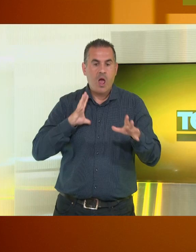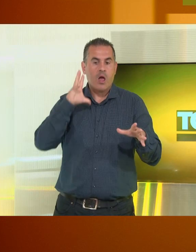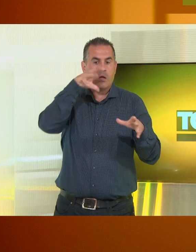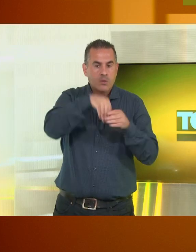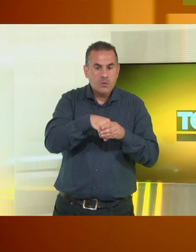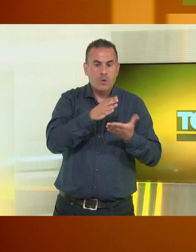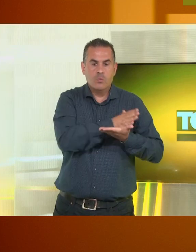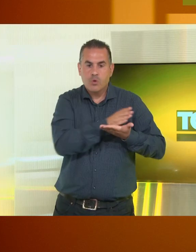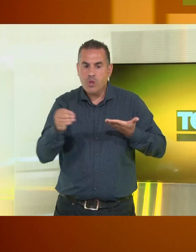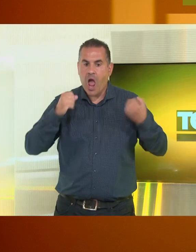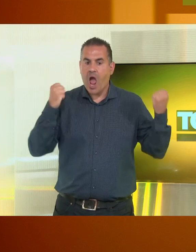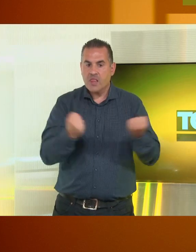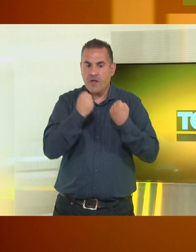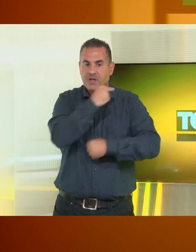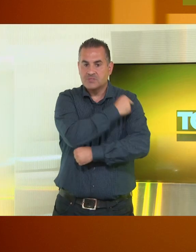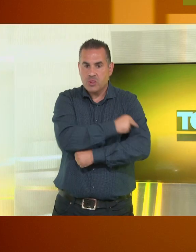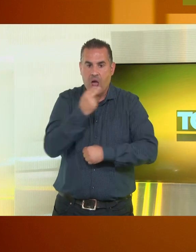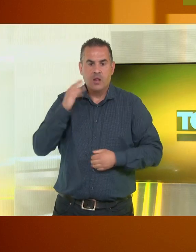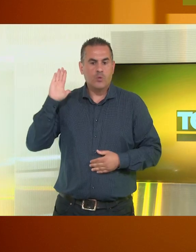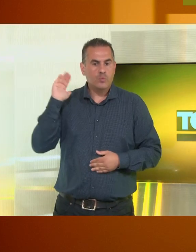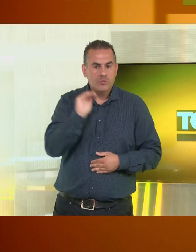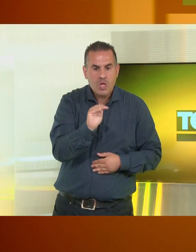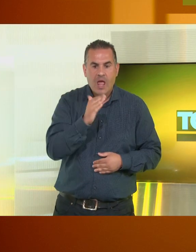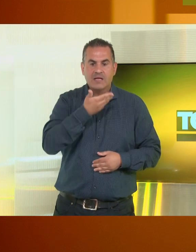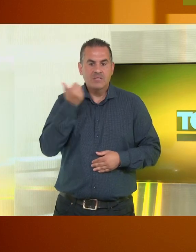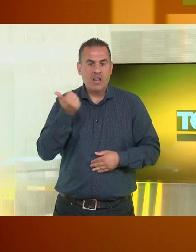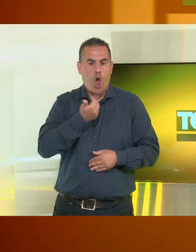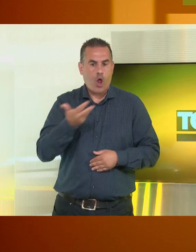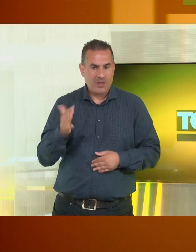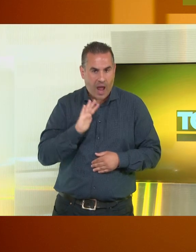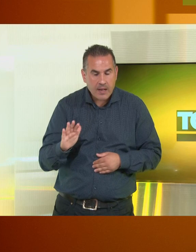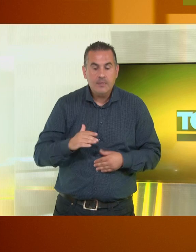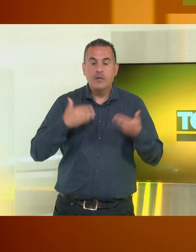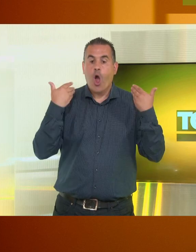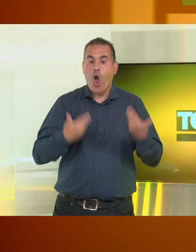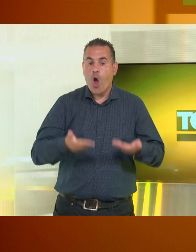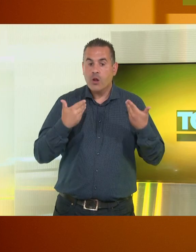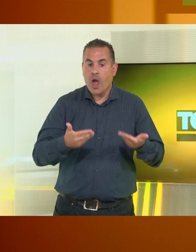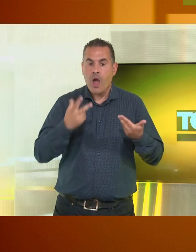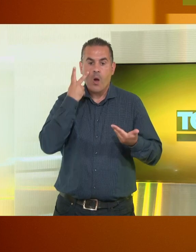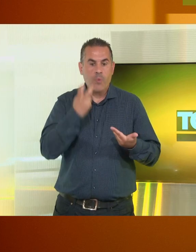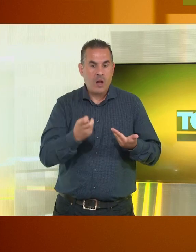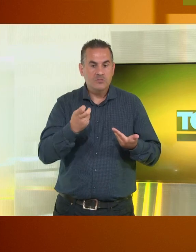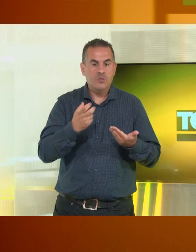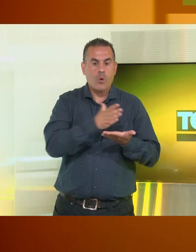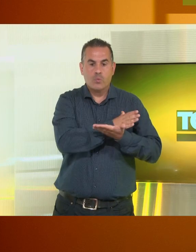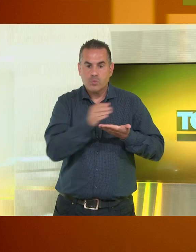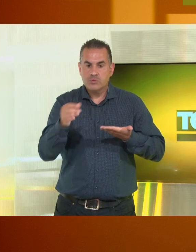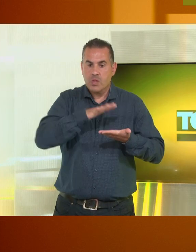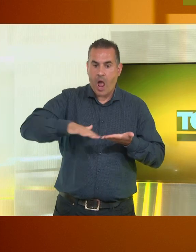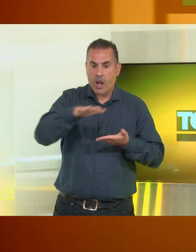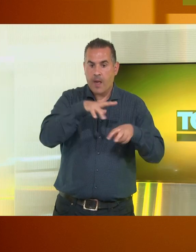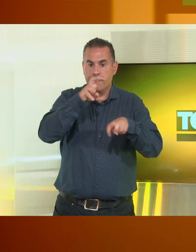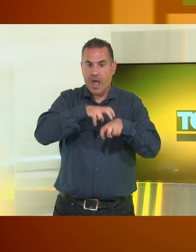ora riguardano tutta l'area medica tranne cardiologia che sarà attivata a settembre. A breve, per sapere la ASL, le visite includeranno